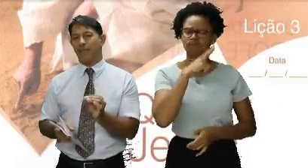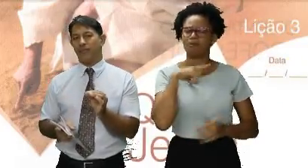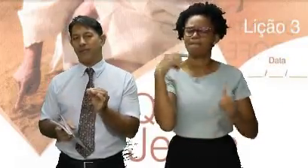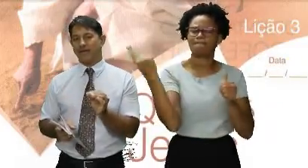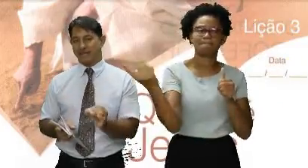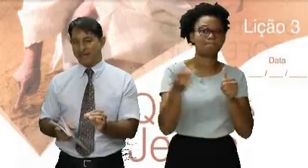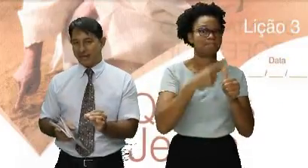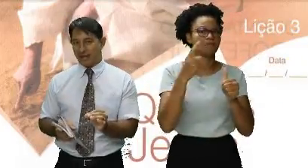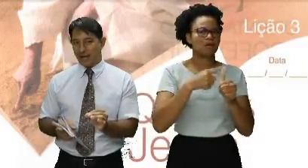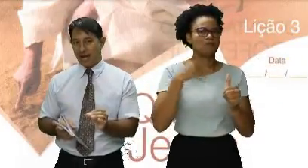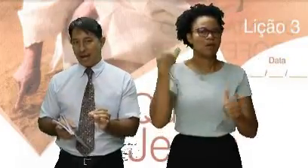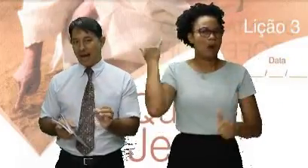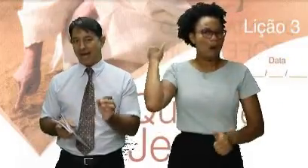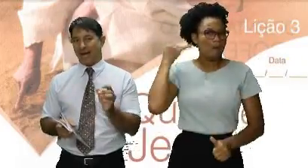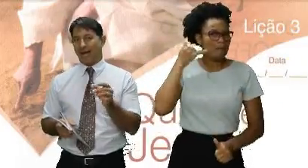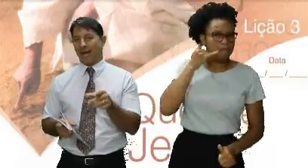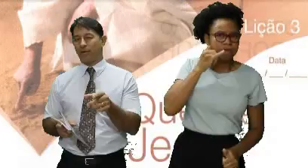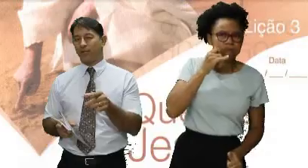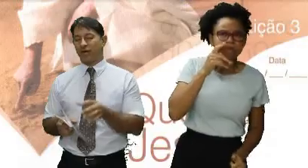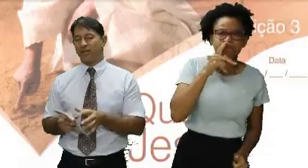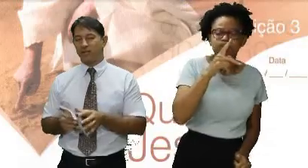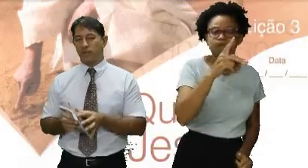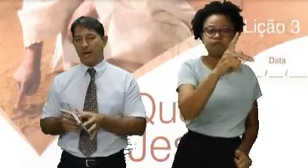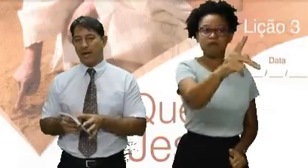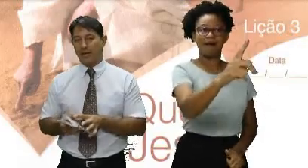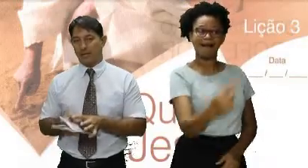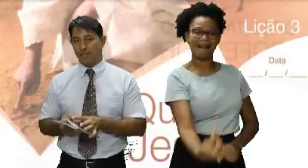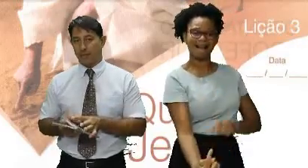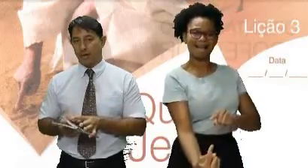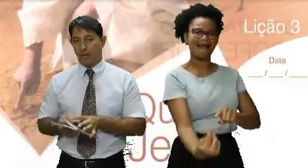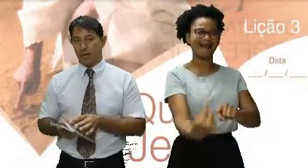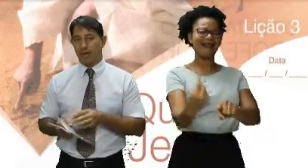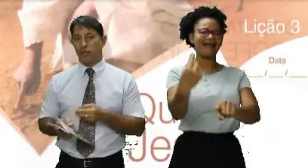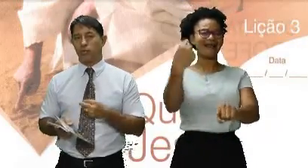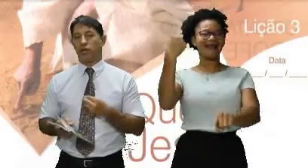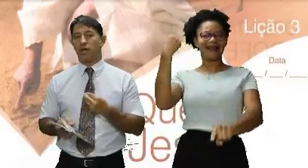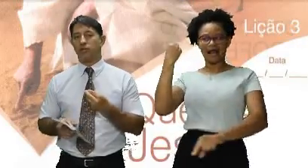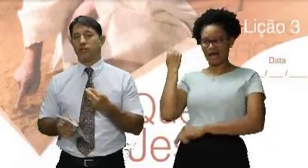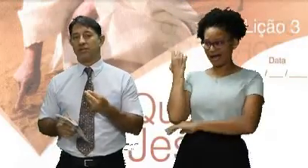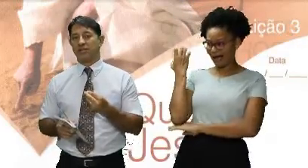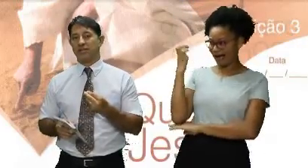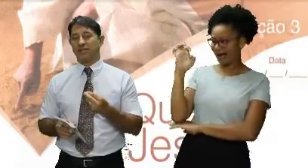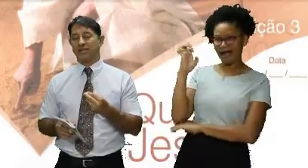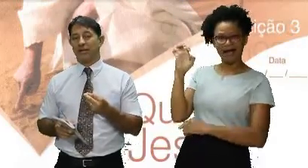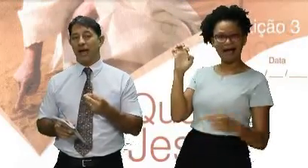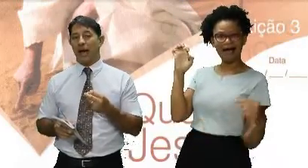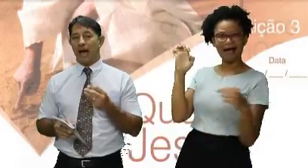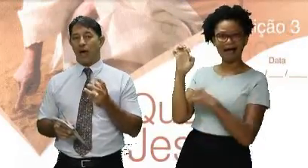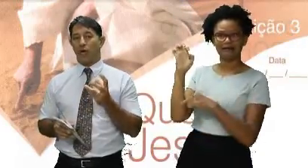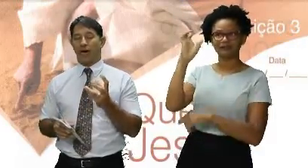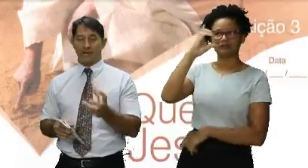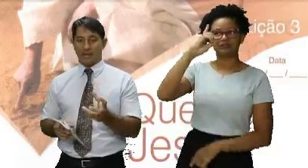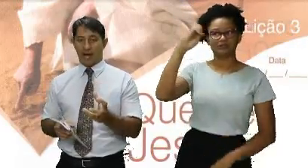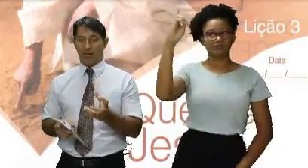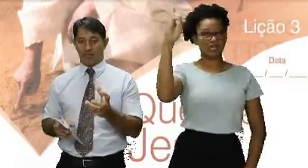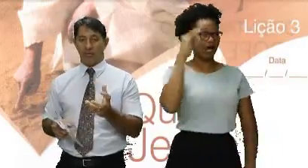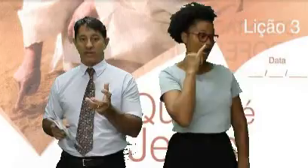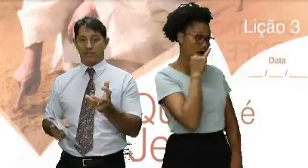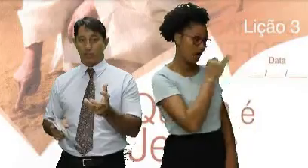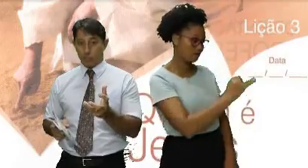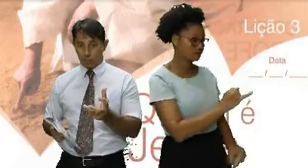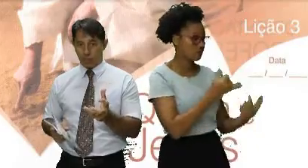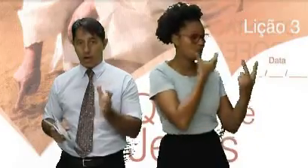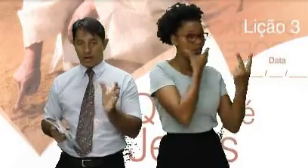primeira profecia, aquela lá no Jardim do Éden, quando Deus disse ao casal que